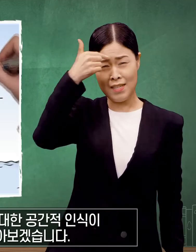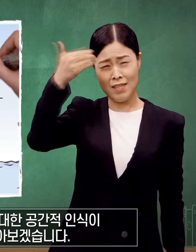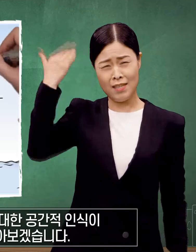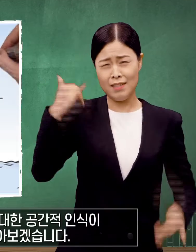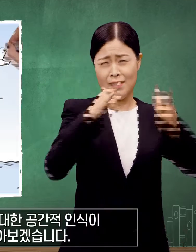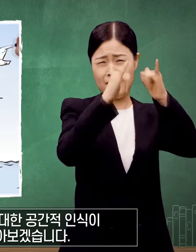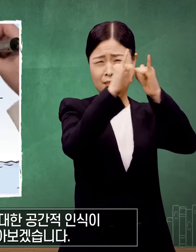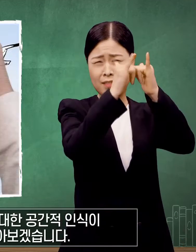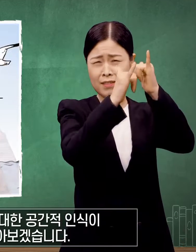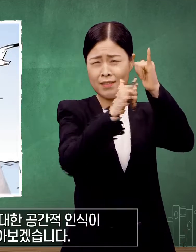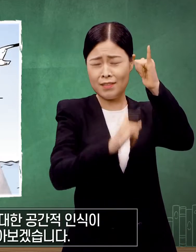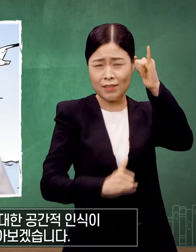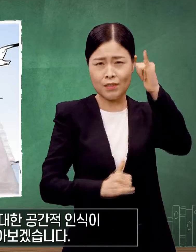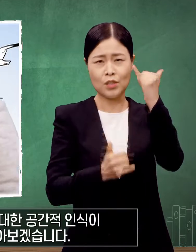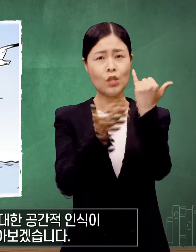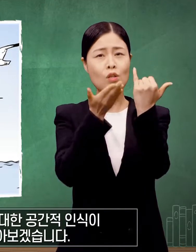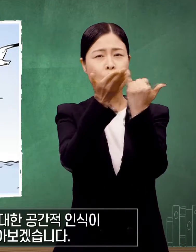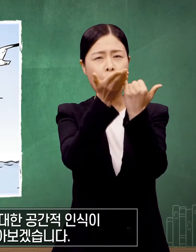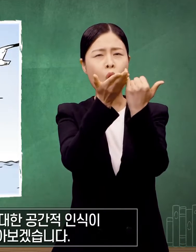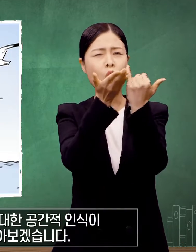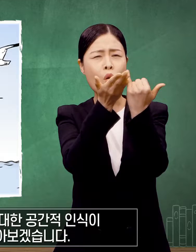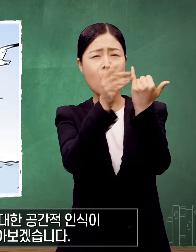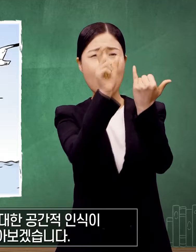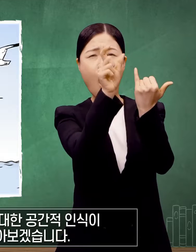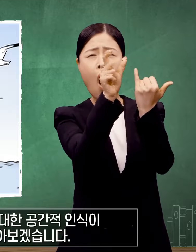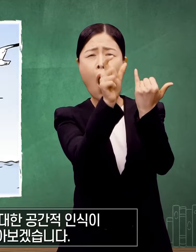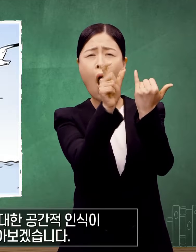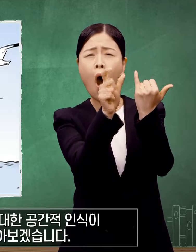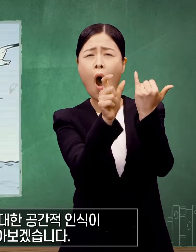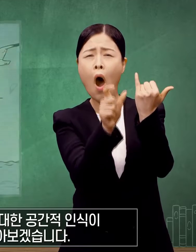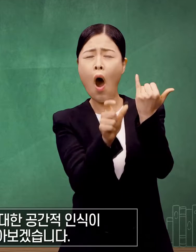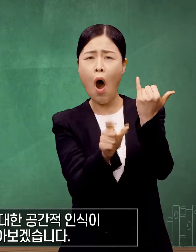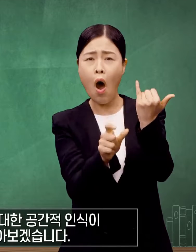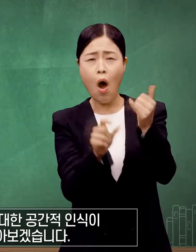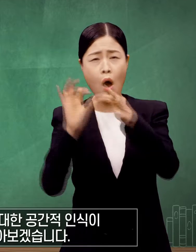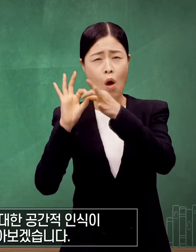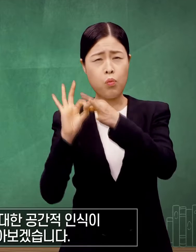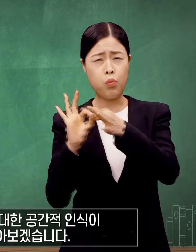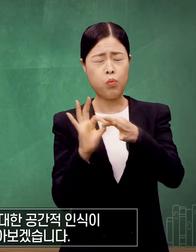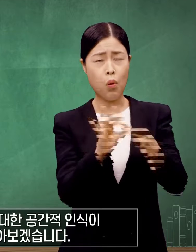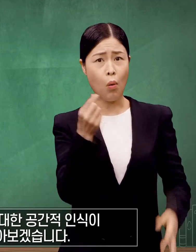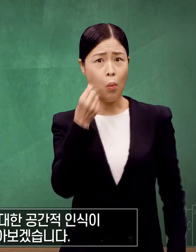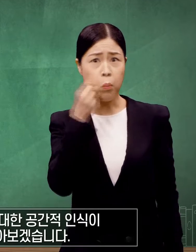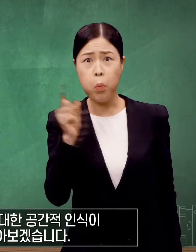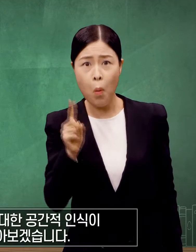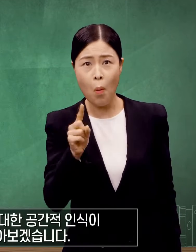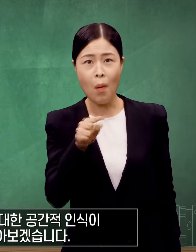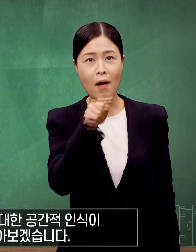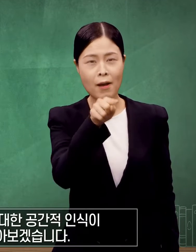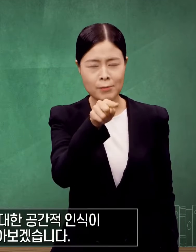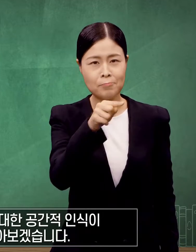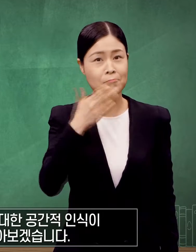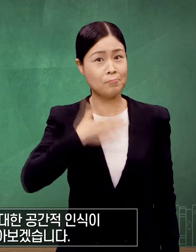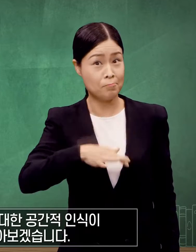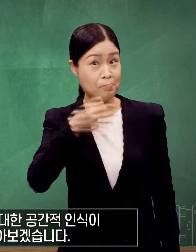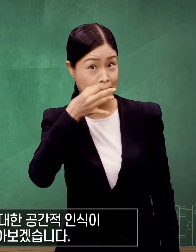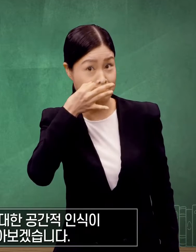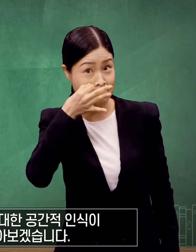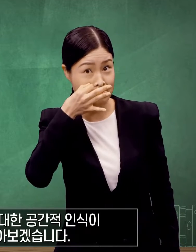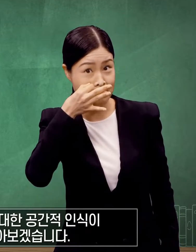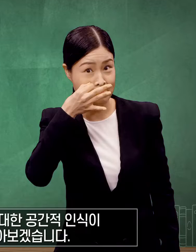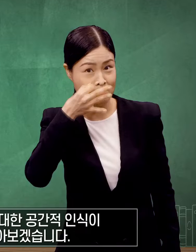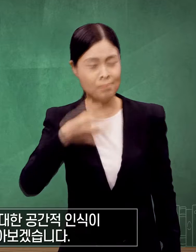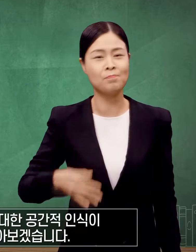오랜 역사 속에서 독도에 대한 공간적 인식이 어떻게 이어져 왔는지